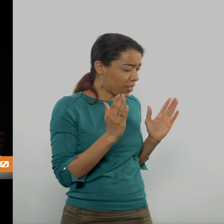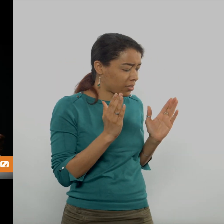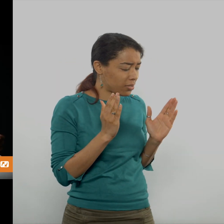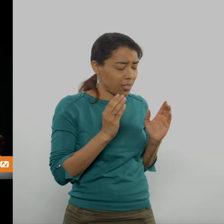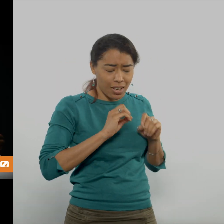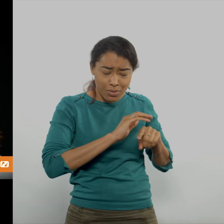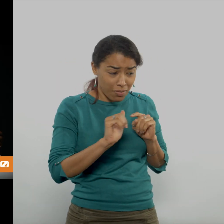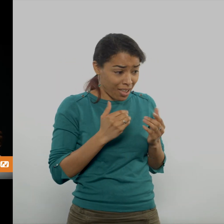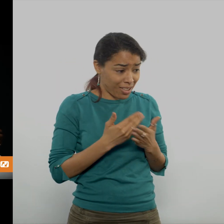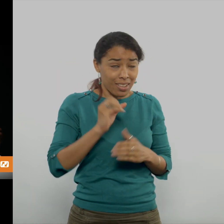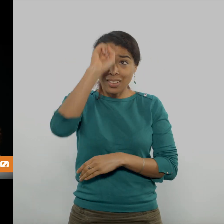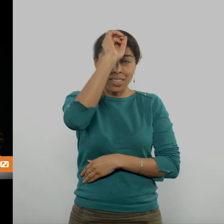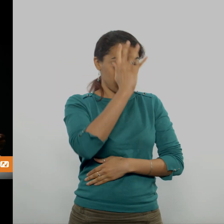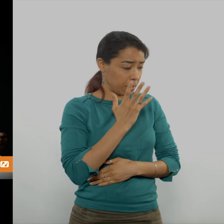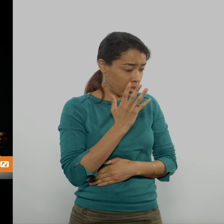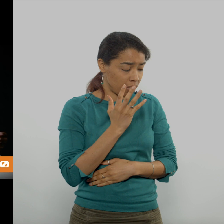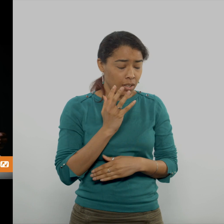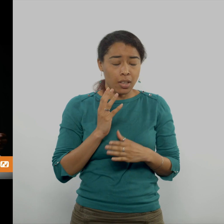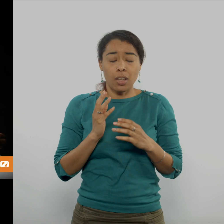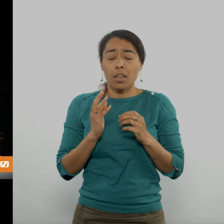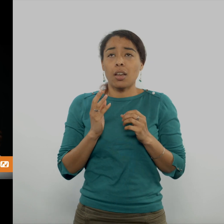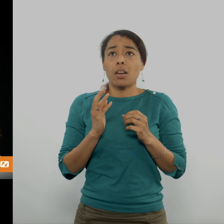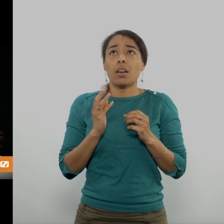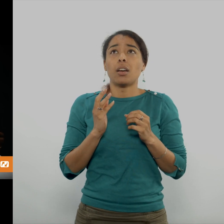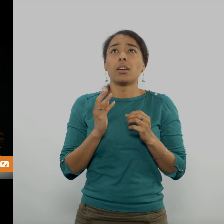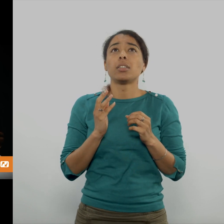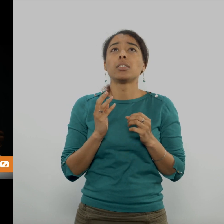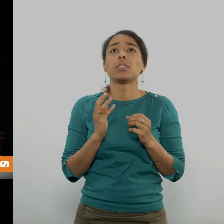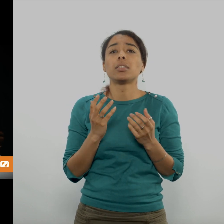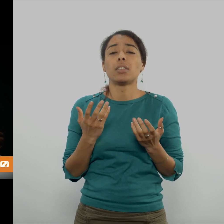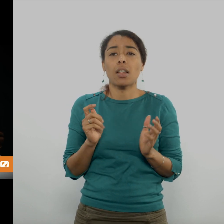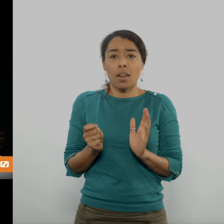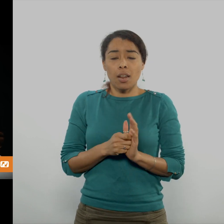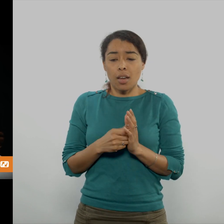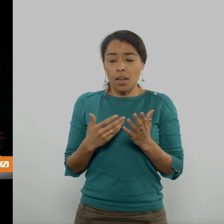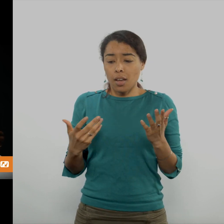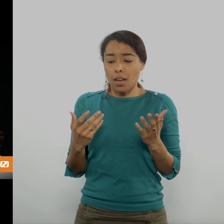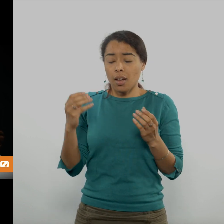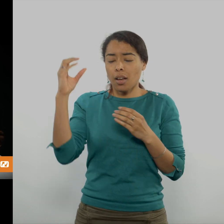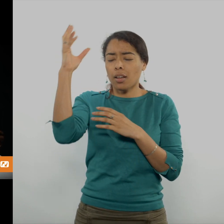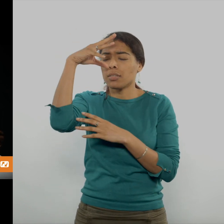m'a dit, laisse-toi faire, c'est le Saint-Esprit. À partir de là, j'ai commencé à voir, en fait,